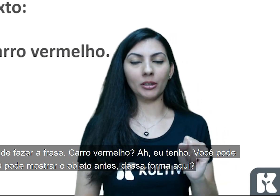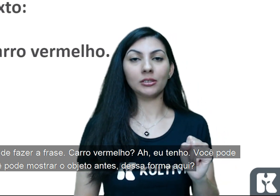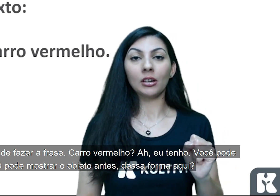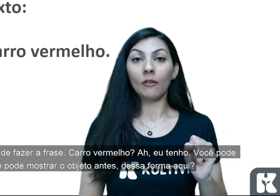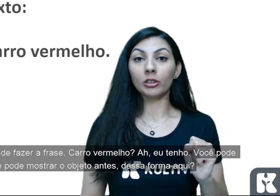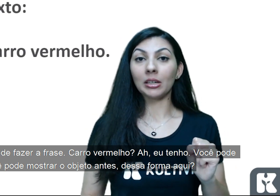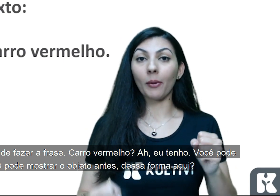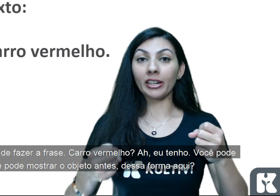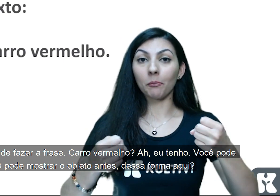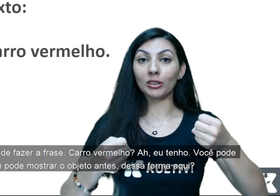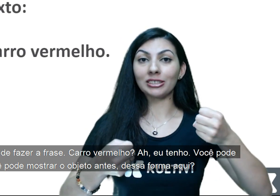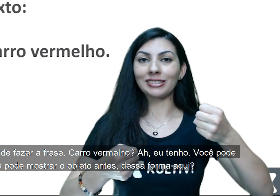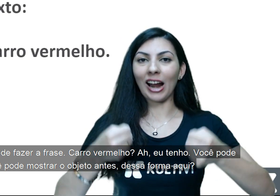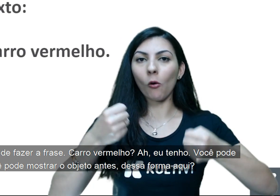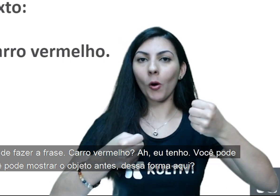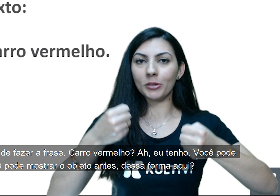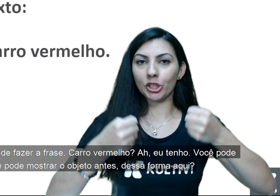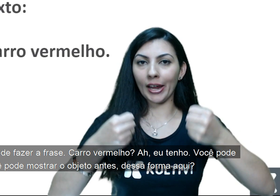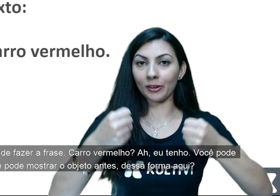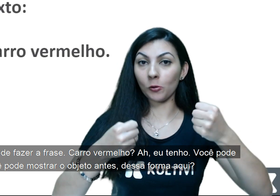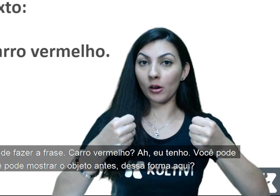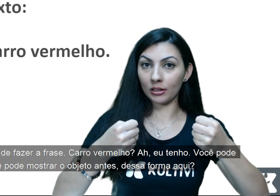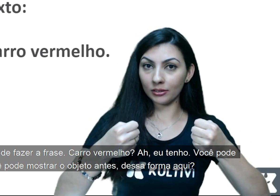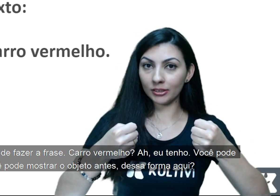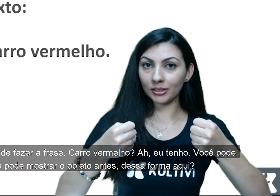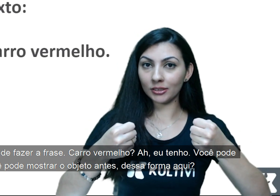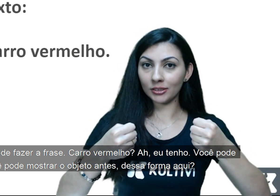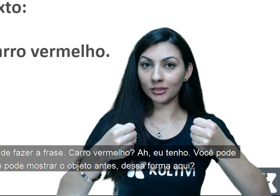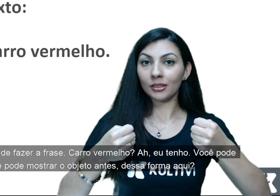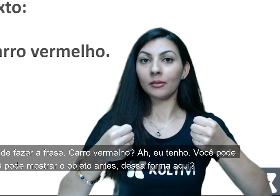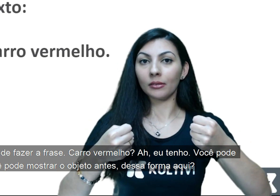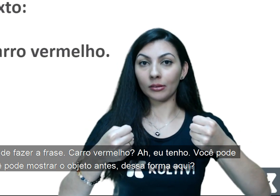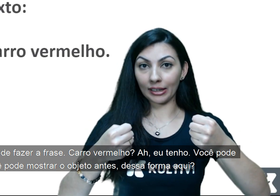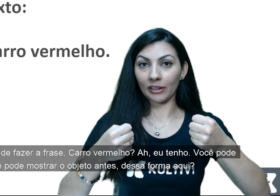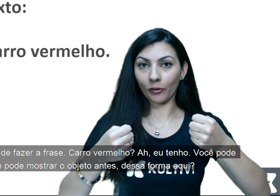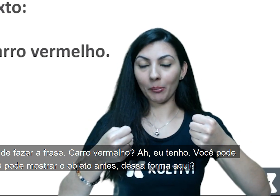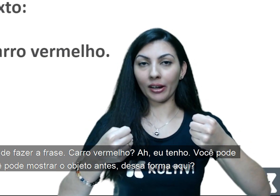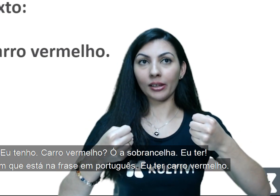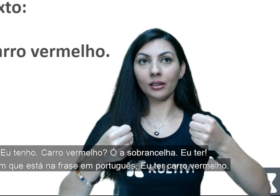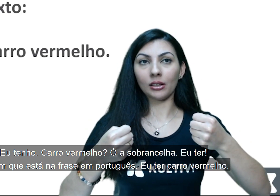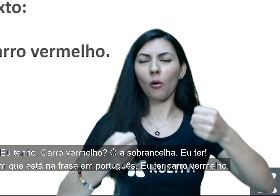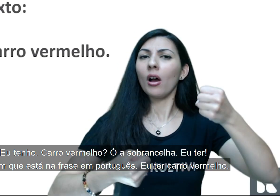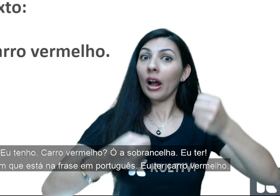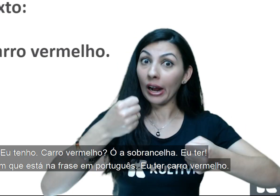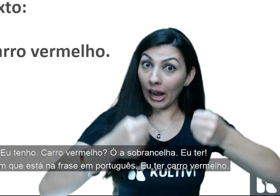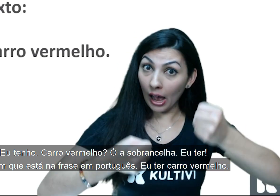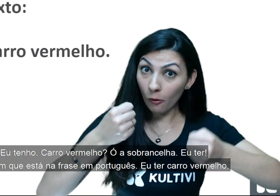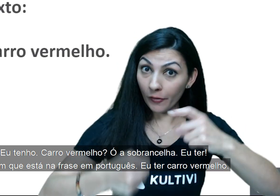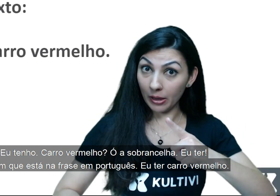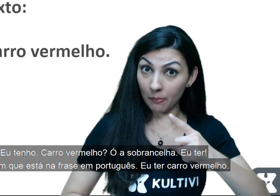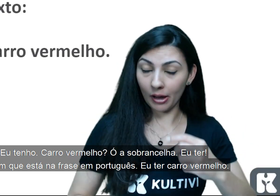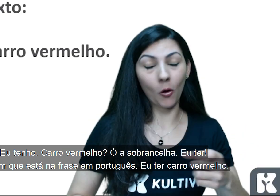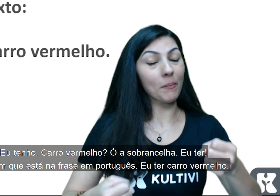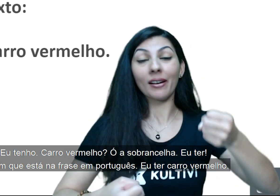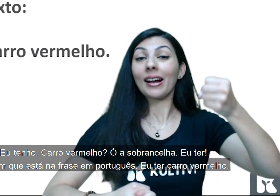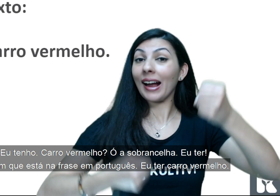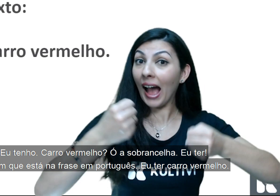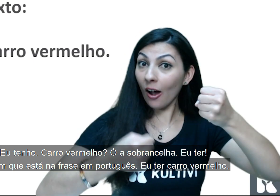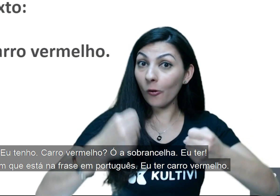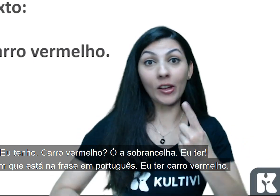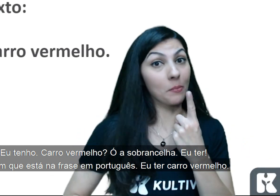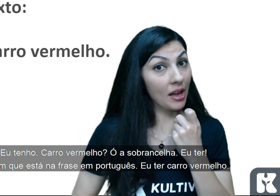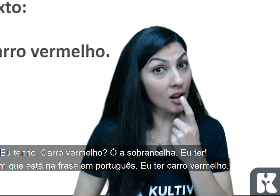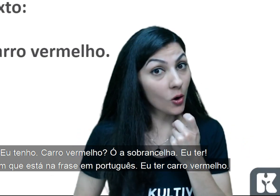formas Você pode mostrar o objeto antes Dessa forma aqui Então Carro vermelho Opa